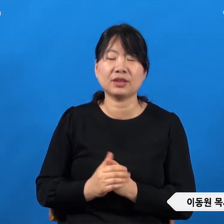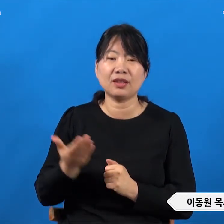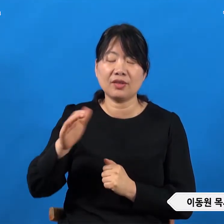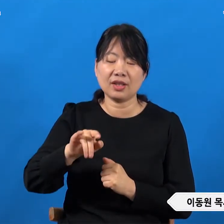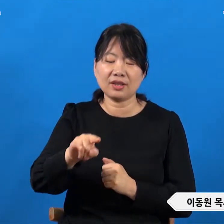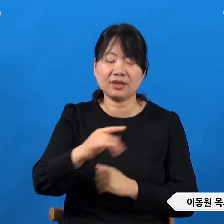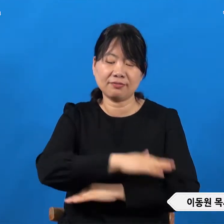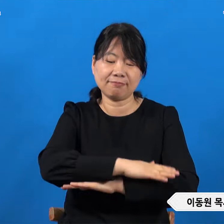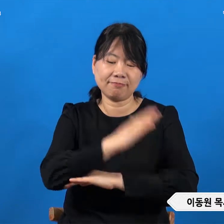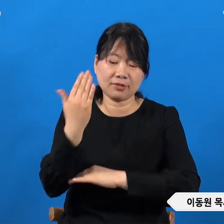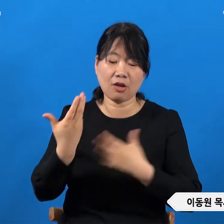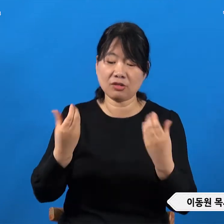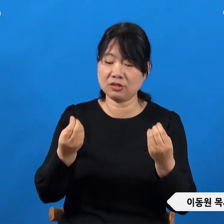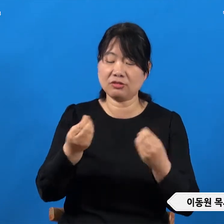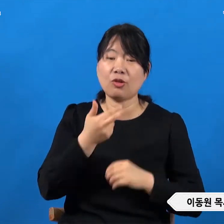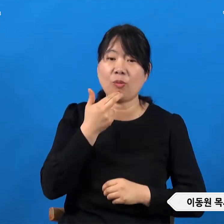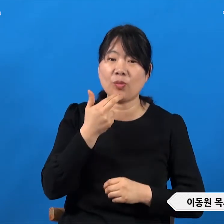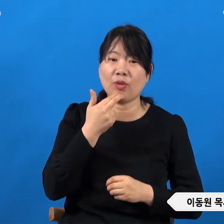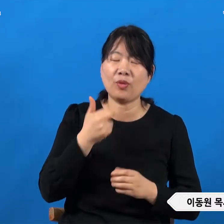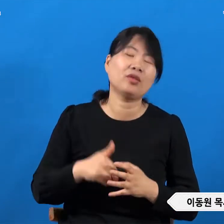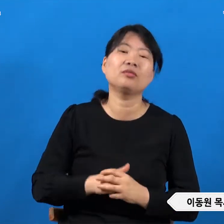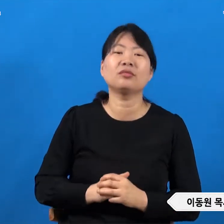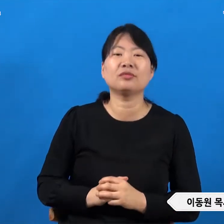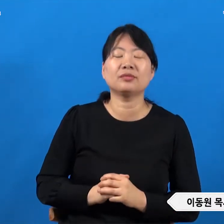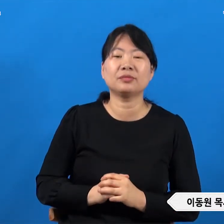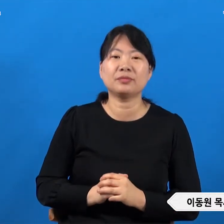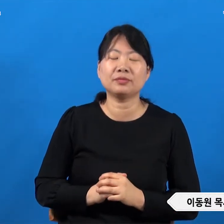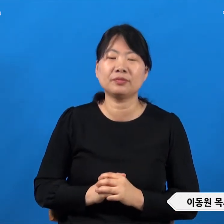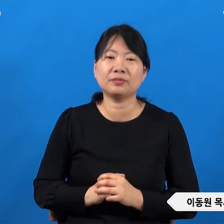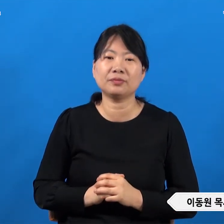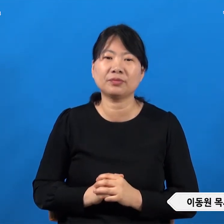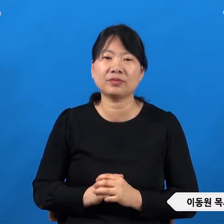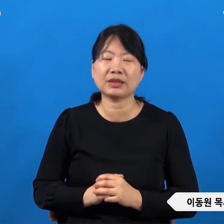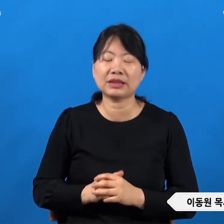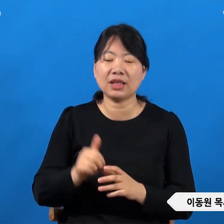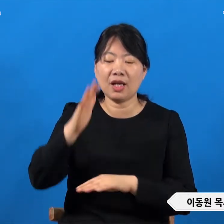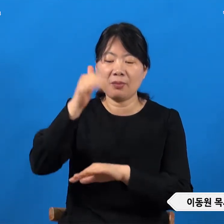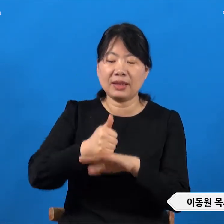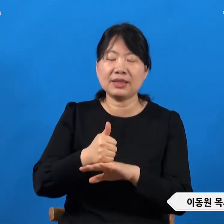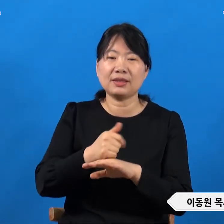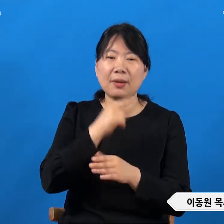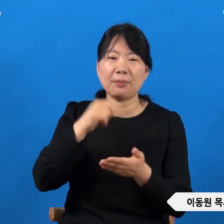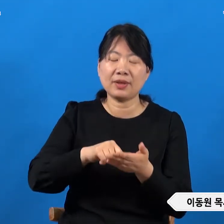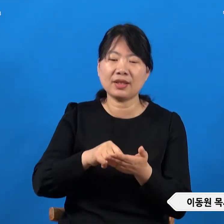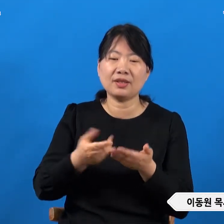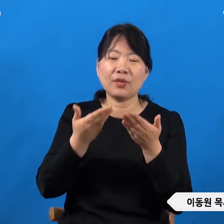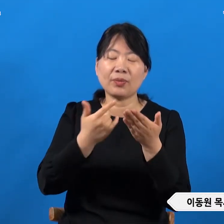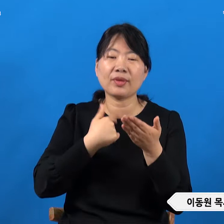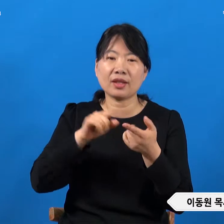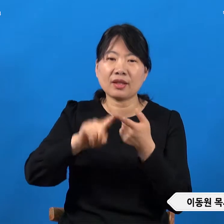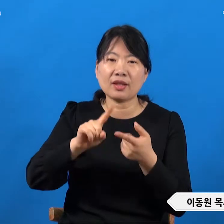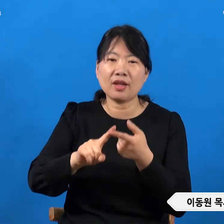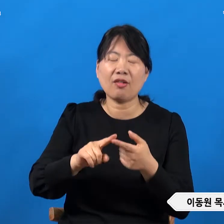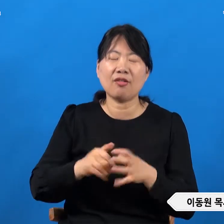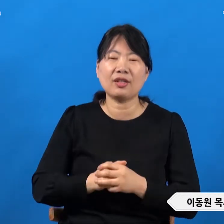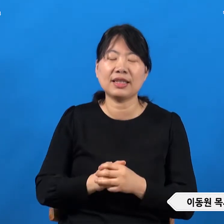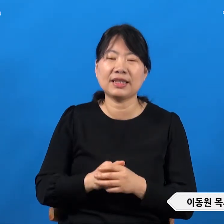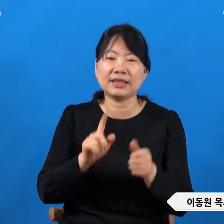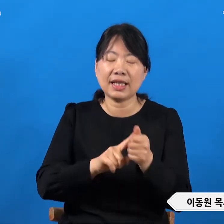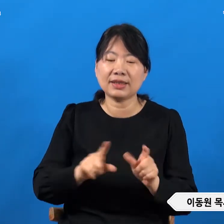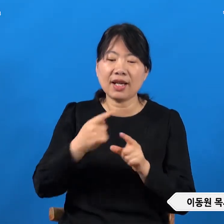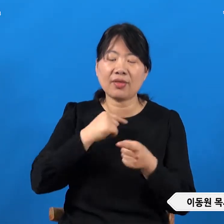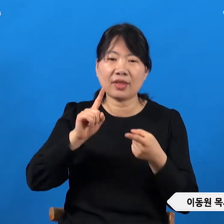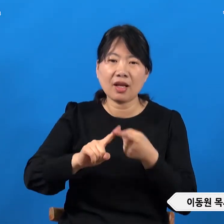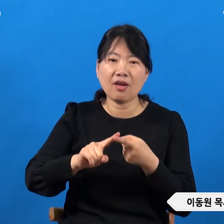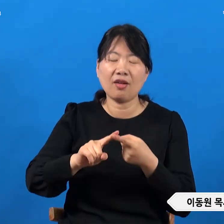그런데 그의 스토리는 거기서 끝나지 않았다는 것입니다. 그가 마지막 빚으로 넘겼던 그가